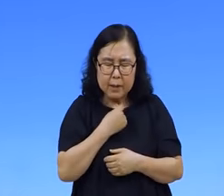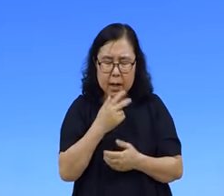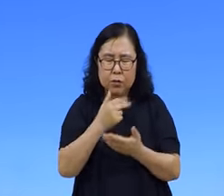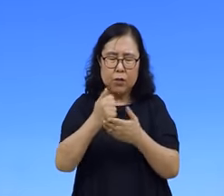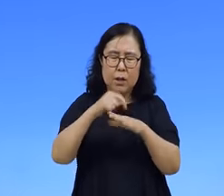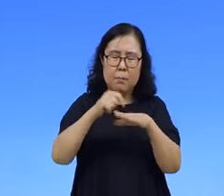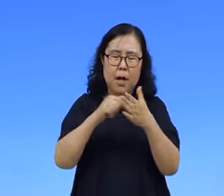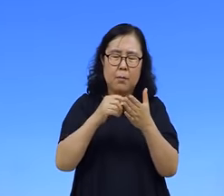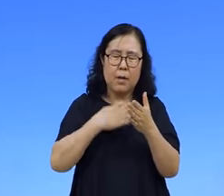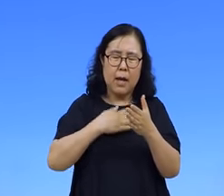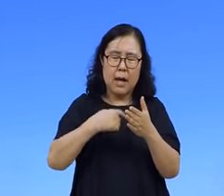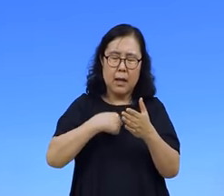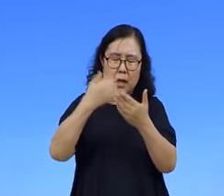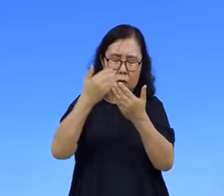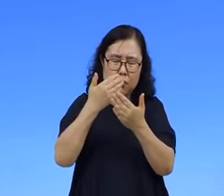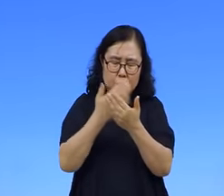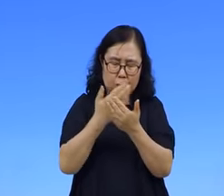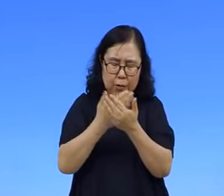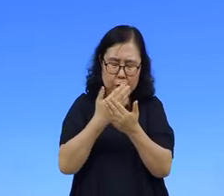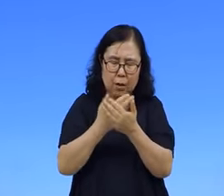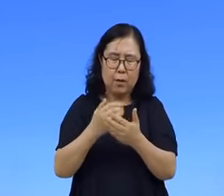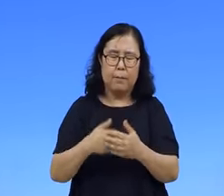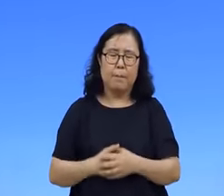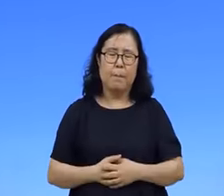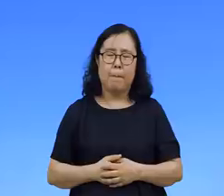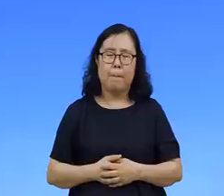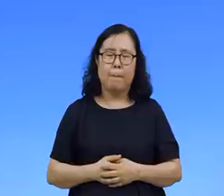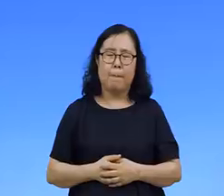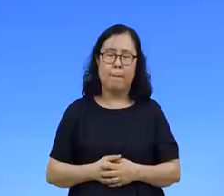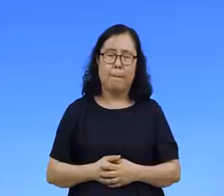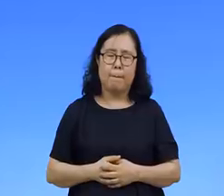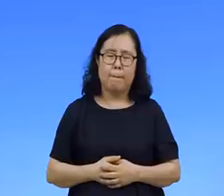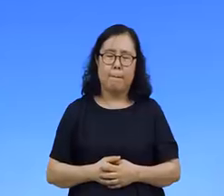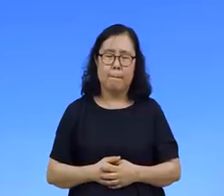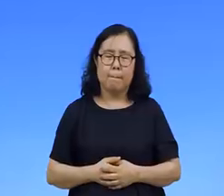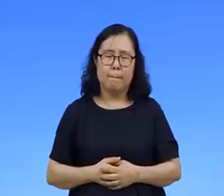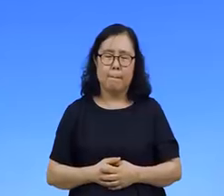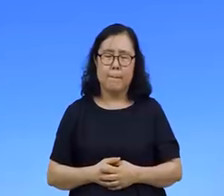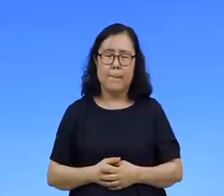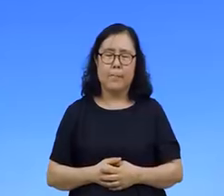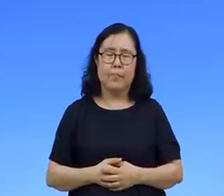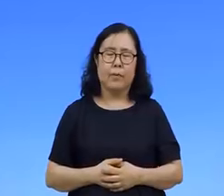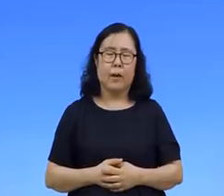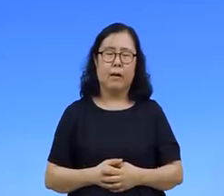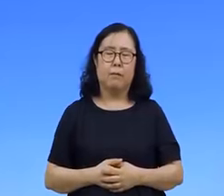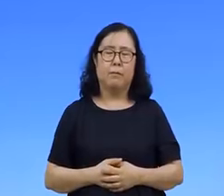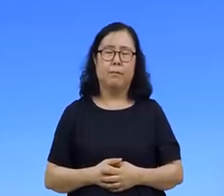내게 주소서. 주님의 마음을 허락하여 주시옵소서.